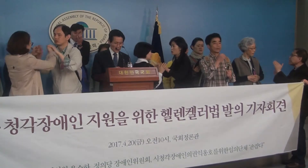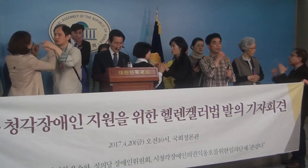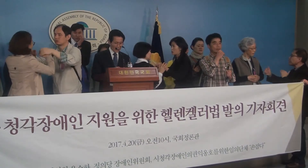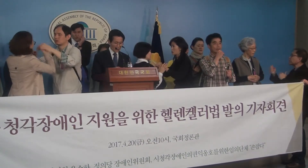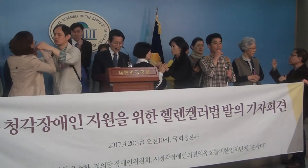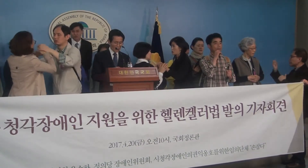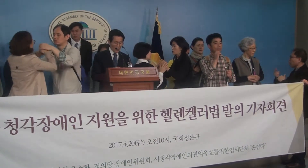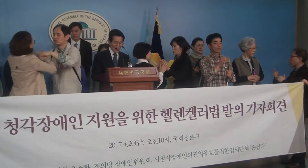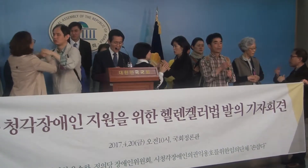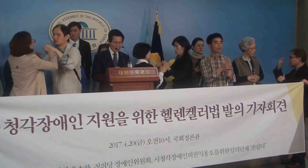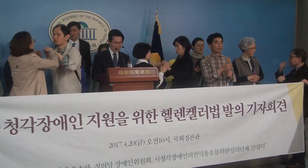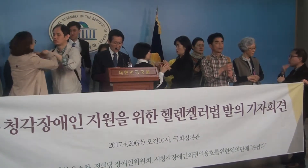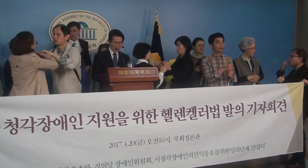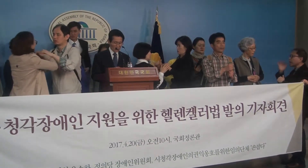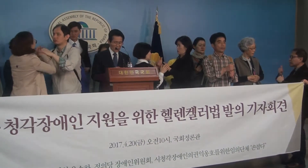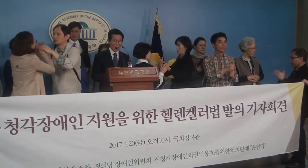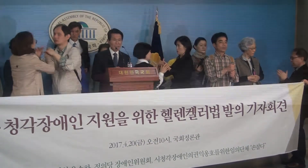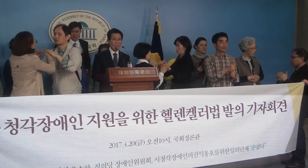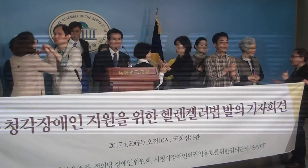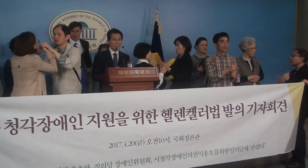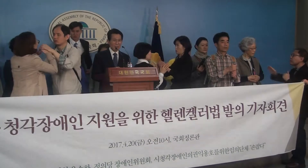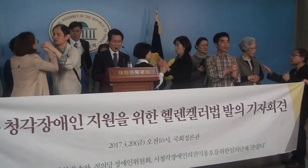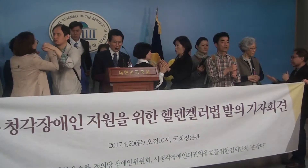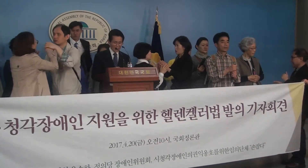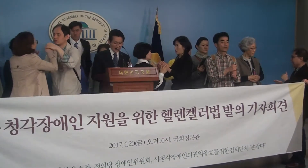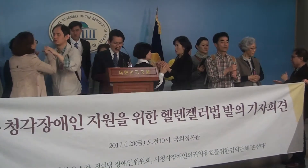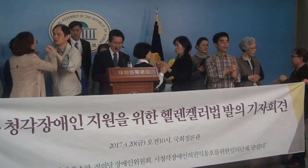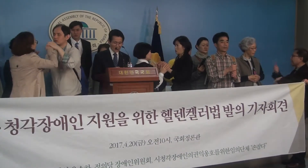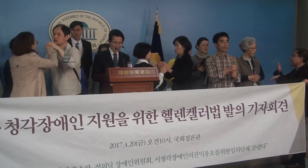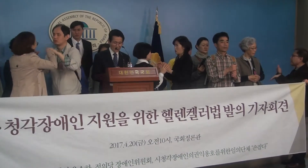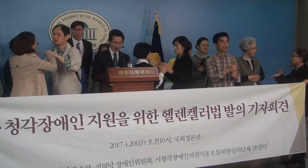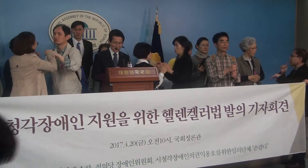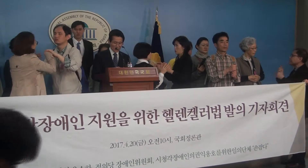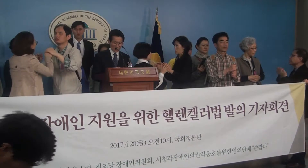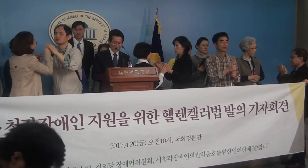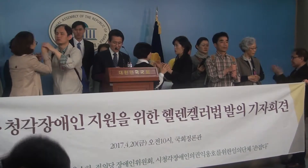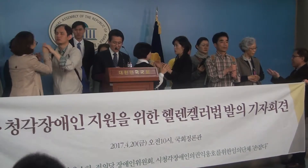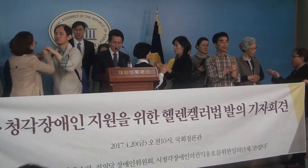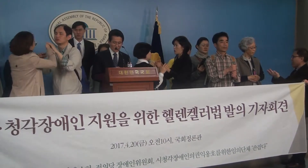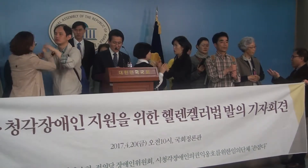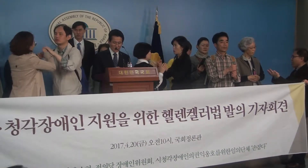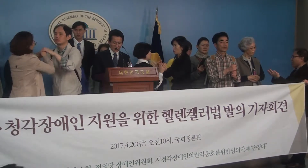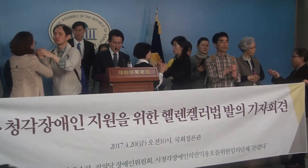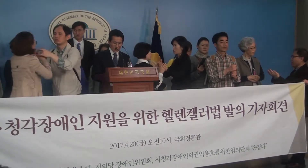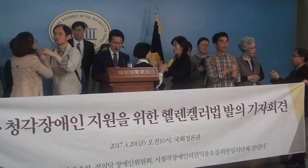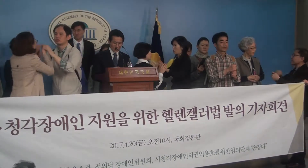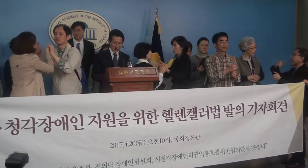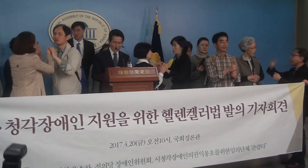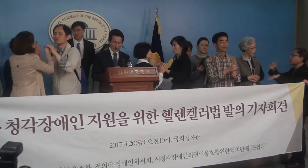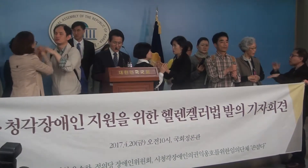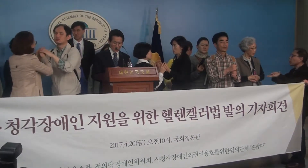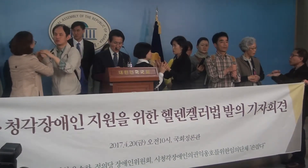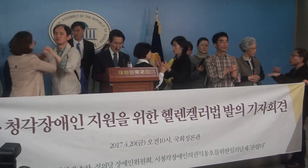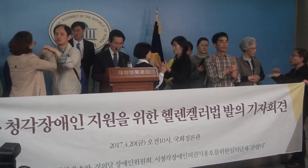대표님을 비롯한 당사자와 가족 여러분께 감사의 말씀을 드리며 이어서